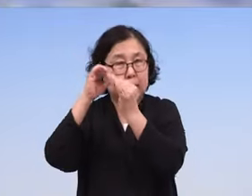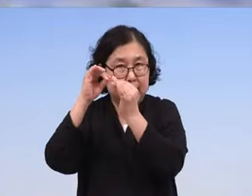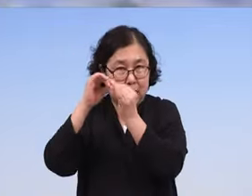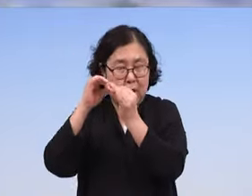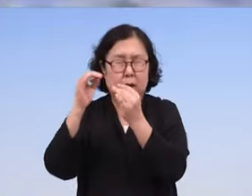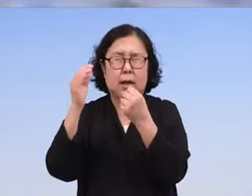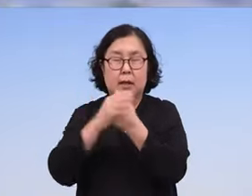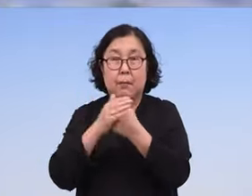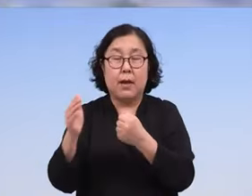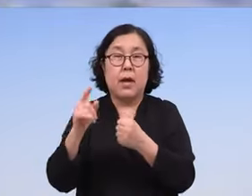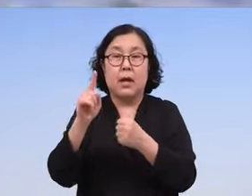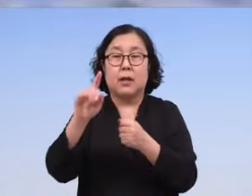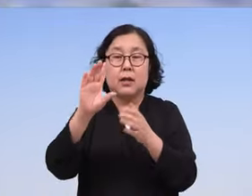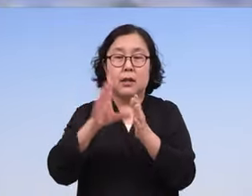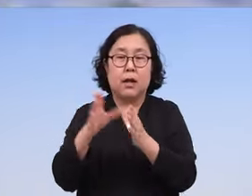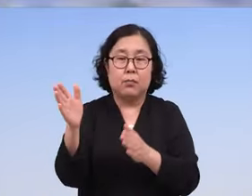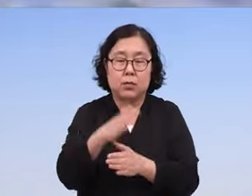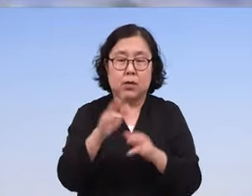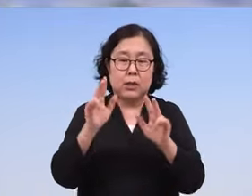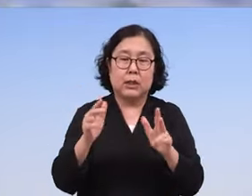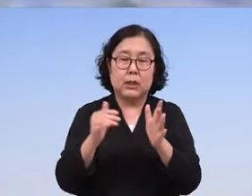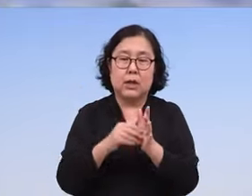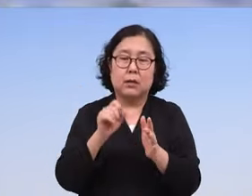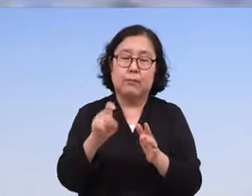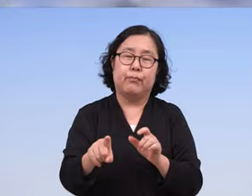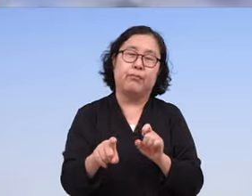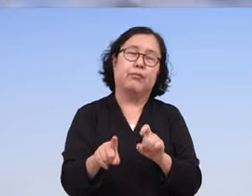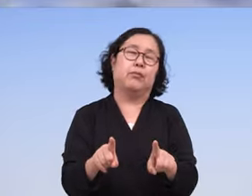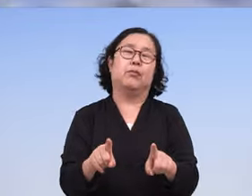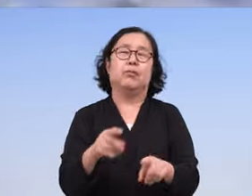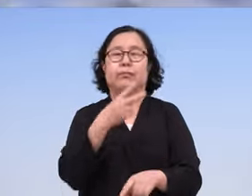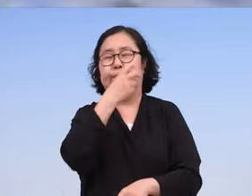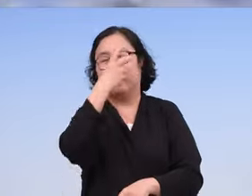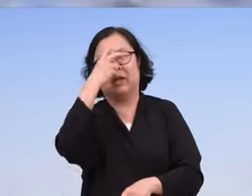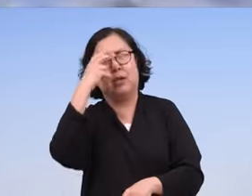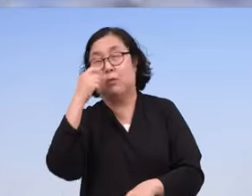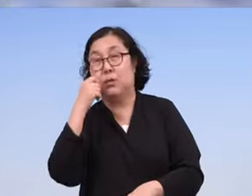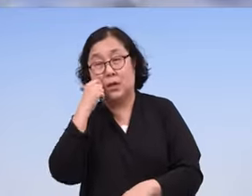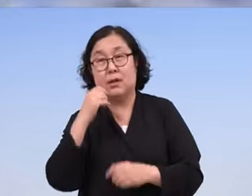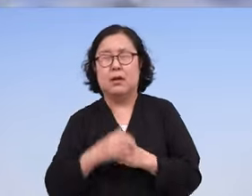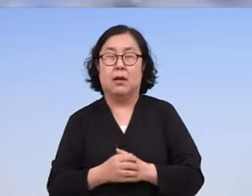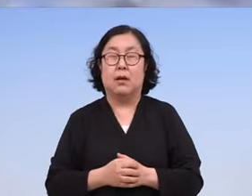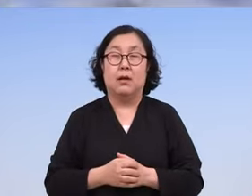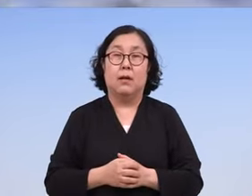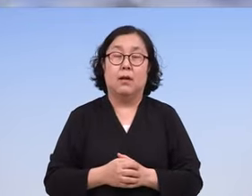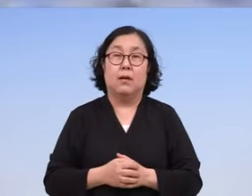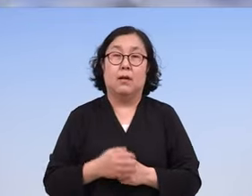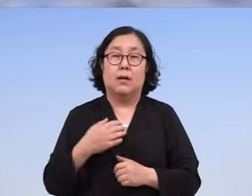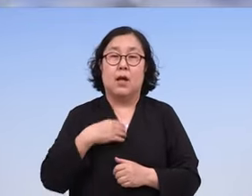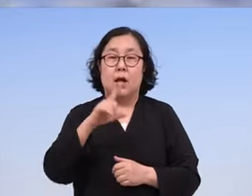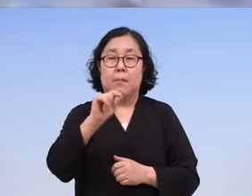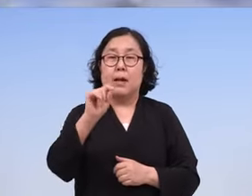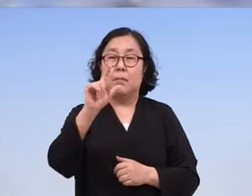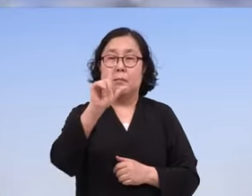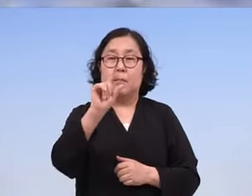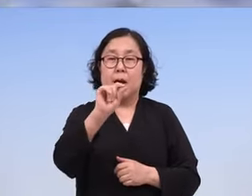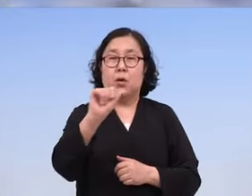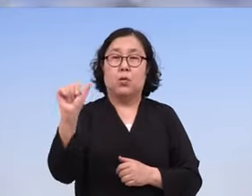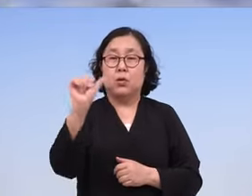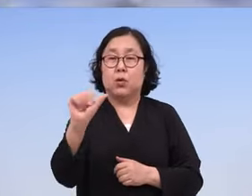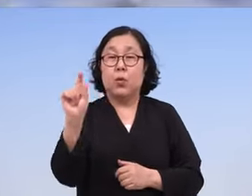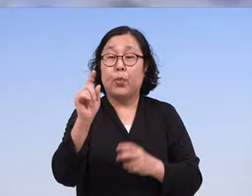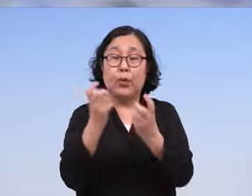그래서 그때부터 제가 지금까지 발 뻗고 잠을 자기가 어려운 거예요. 아무리 생각해도 이게 될 것 같지가 않은 거예요.